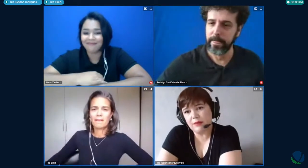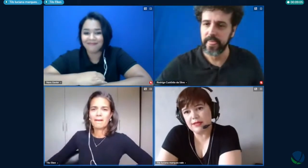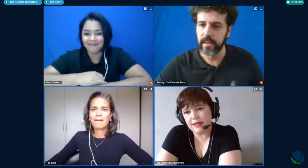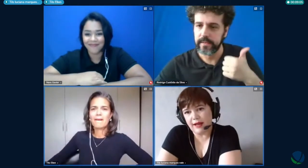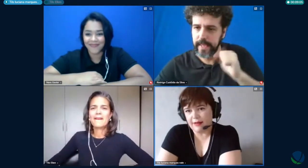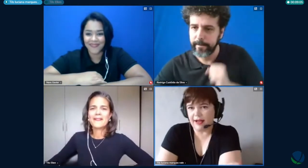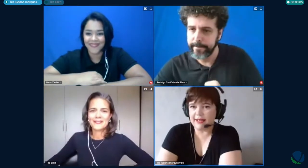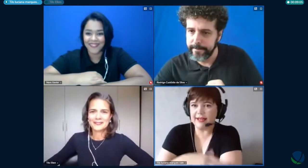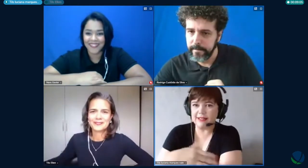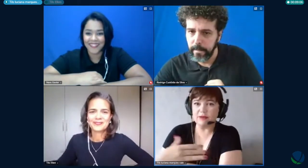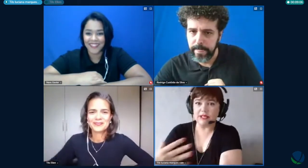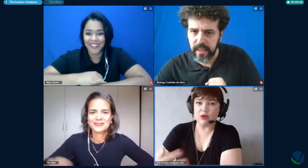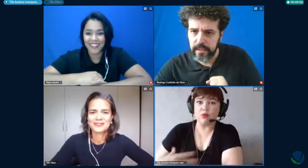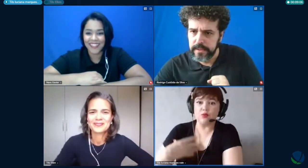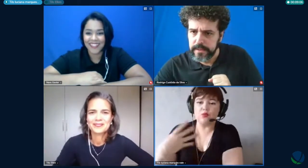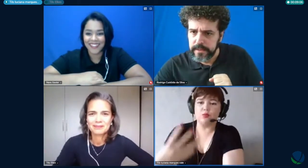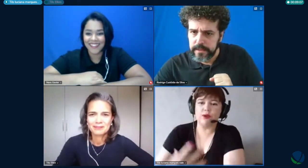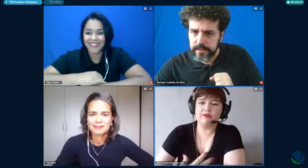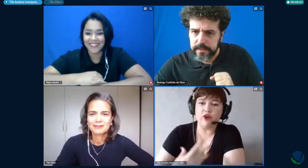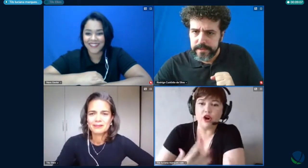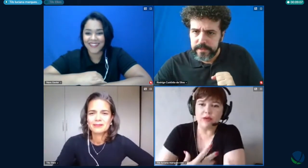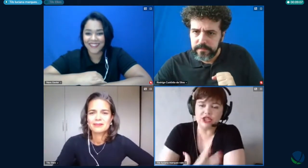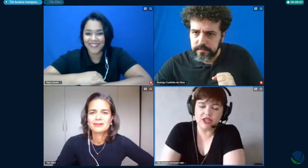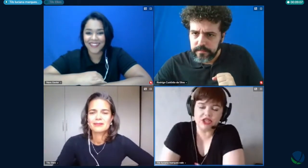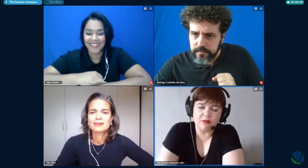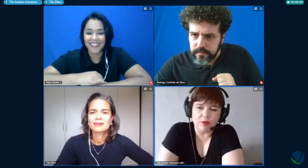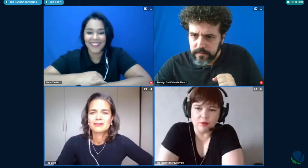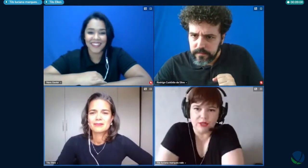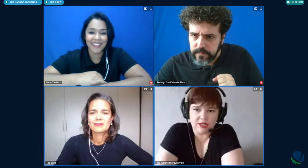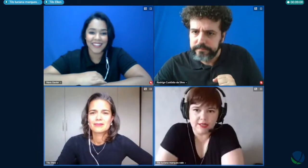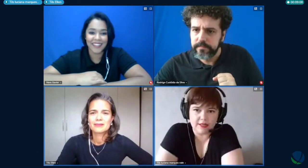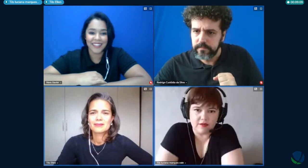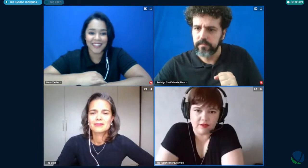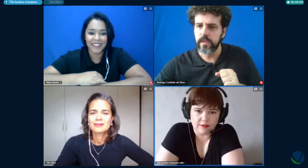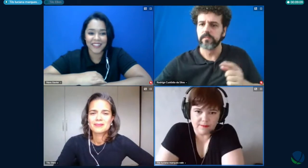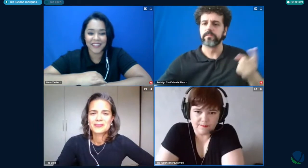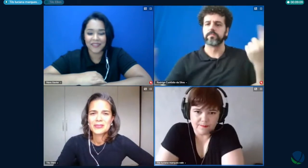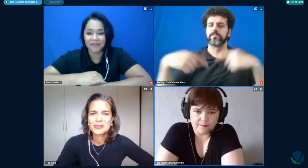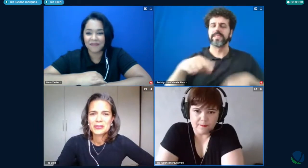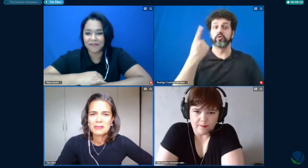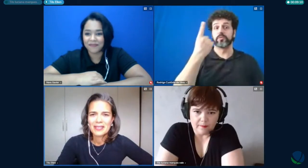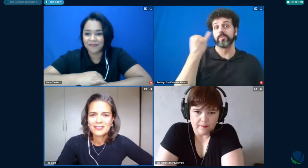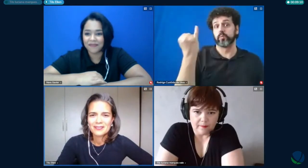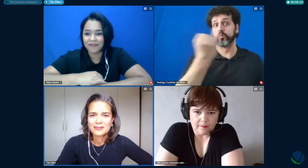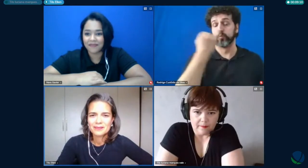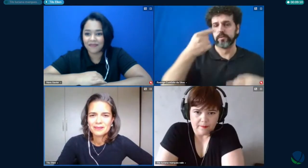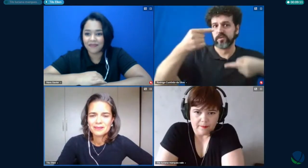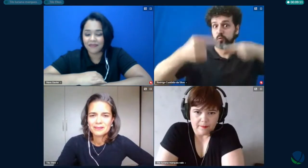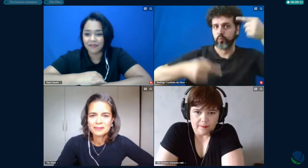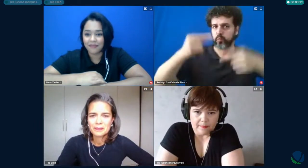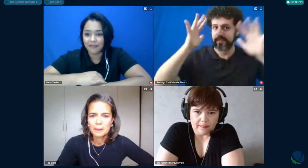questão a se pensar. A área acadêmica tem uma forma estilística própria de se escrever. Tudo bem.